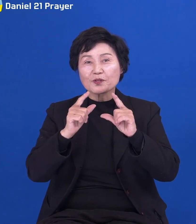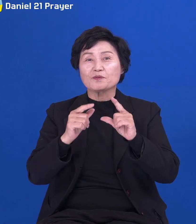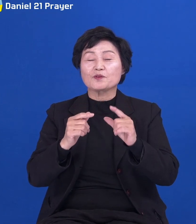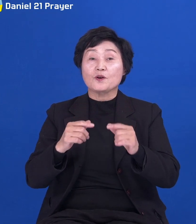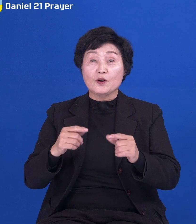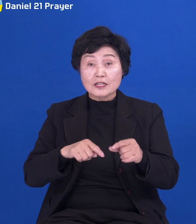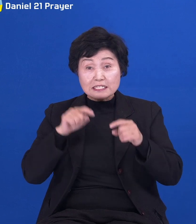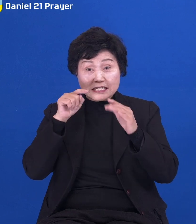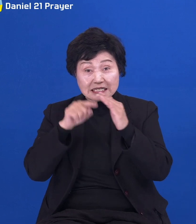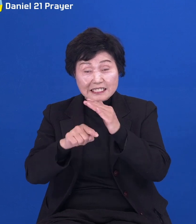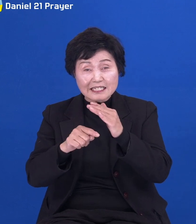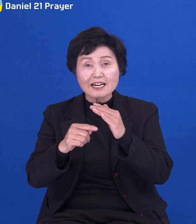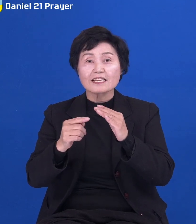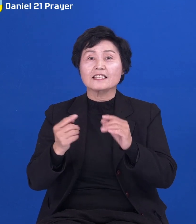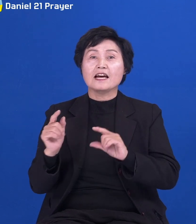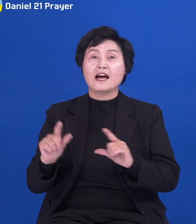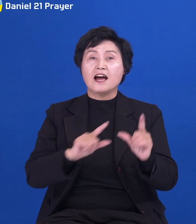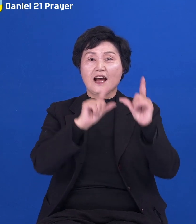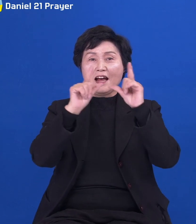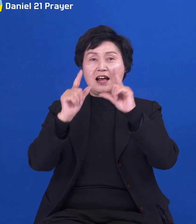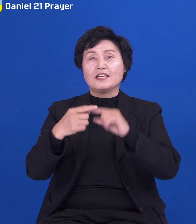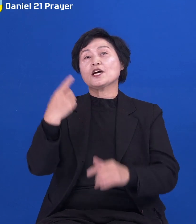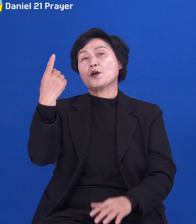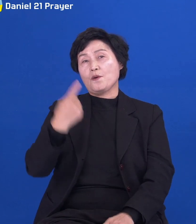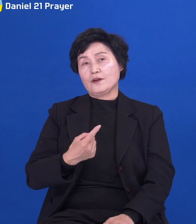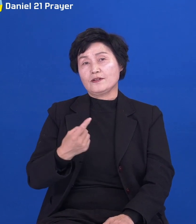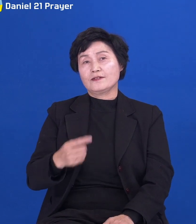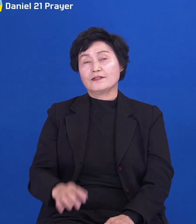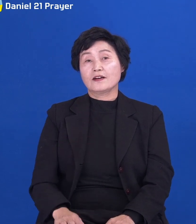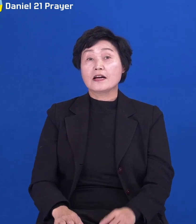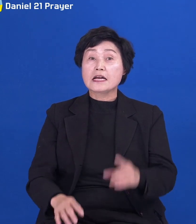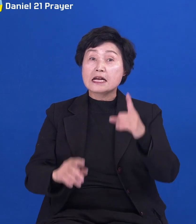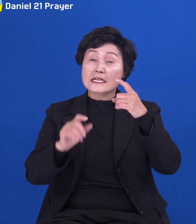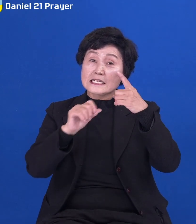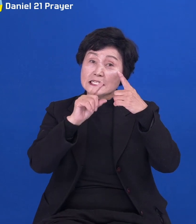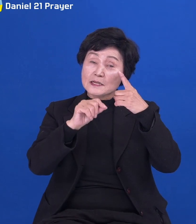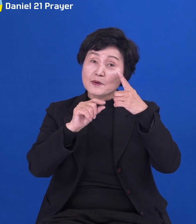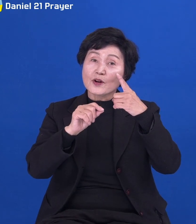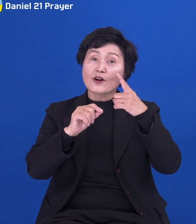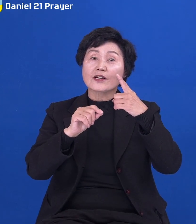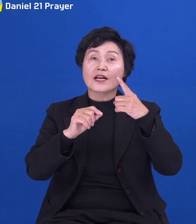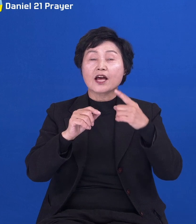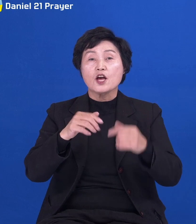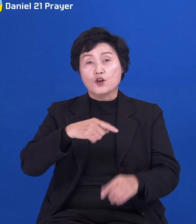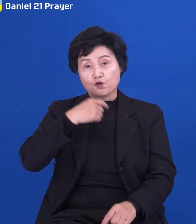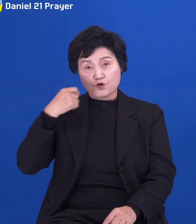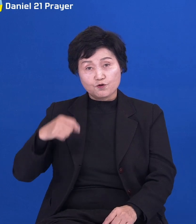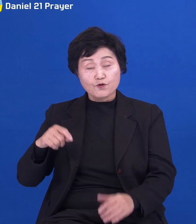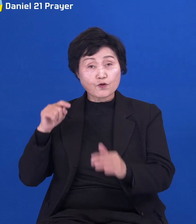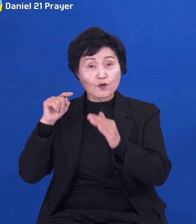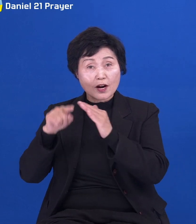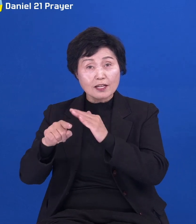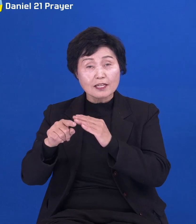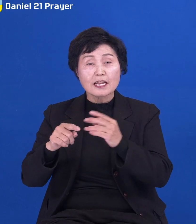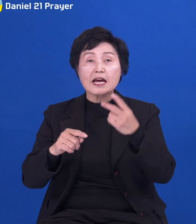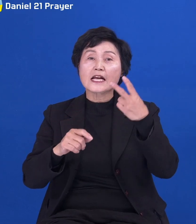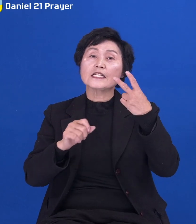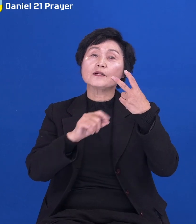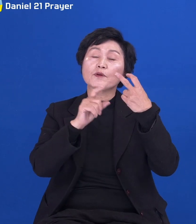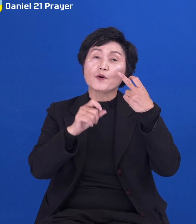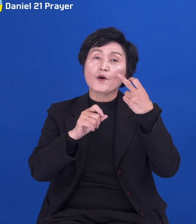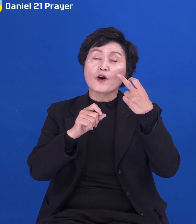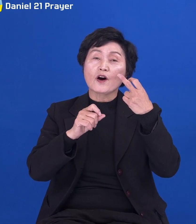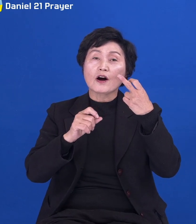교도소에서 다시 나온 저는 그해 2007년 11월 달에 중국에 건너왔고요, 12월 달에 캄보디아